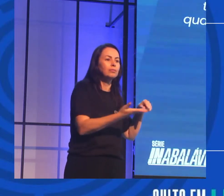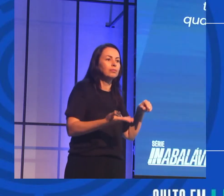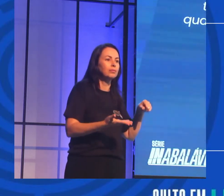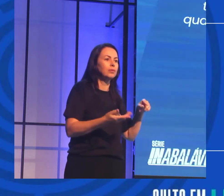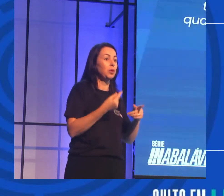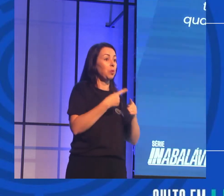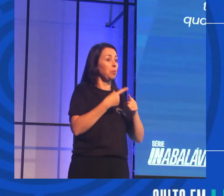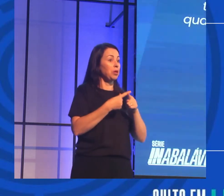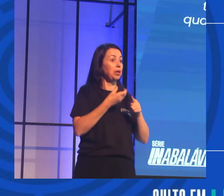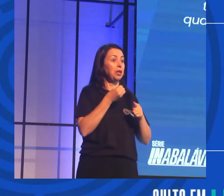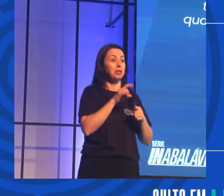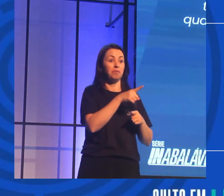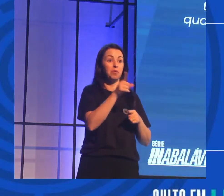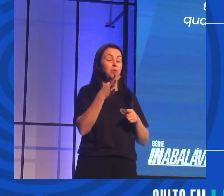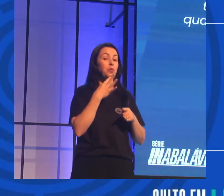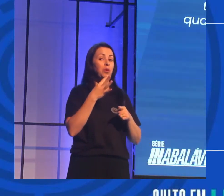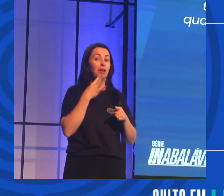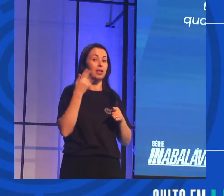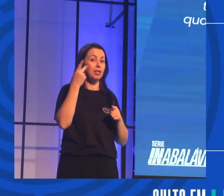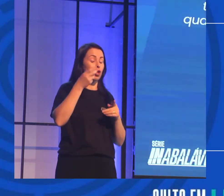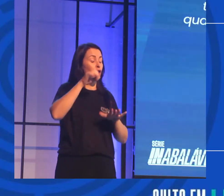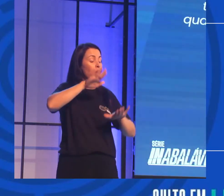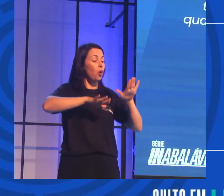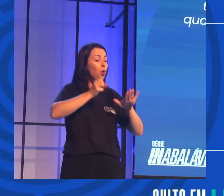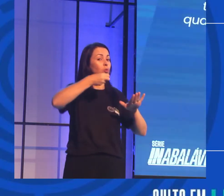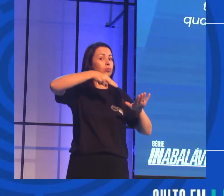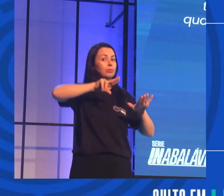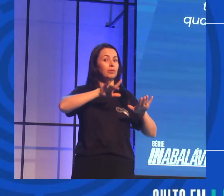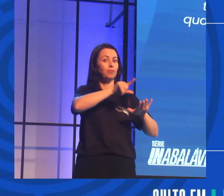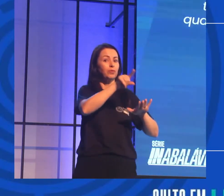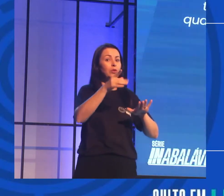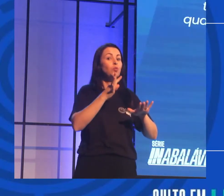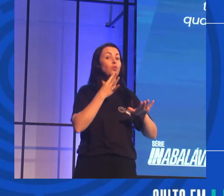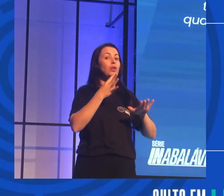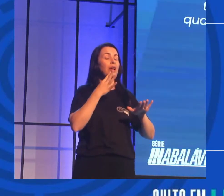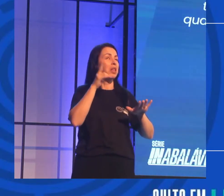não conhece, ou se você não lembra,